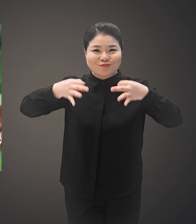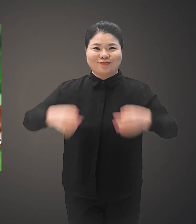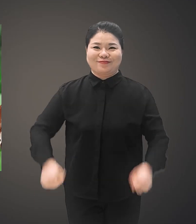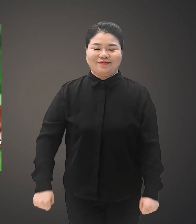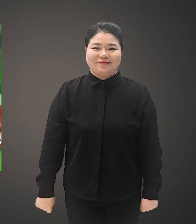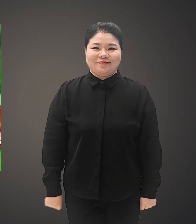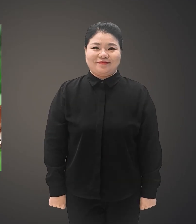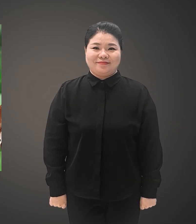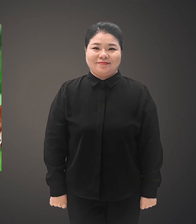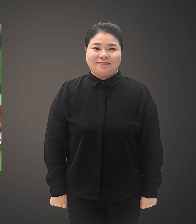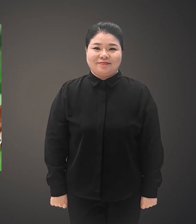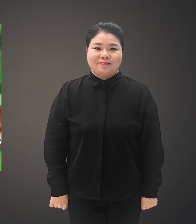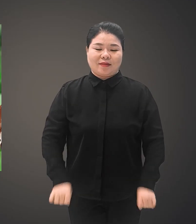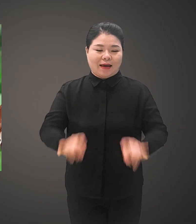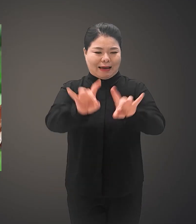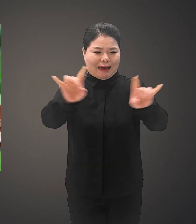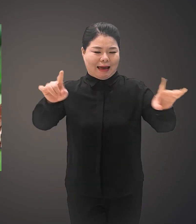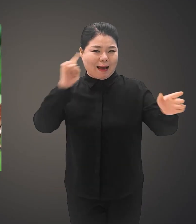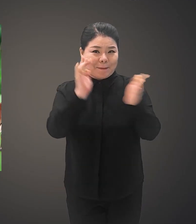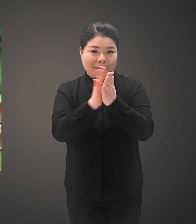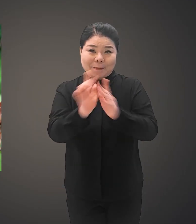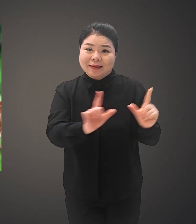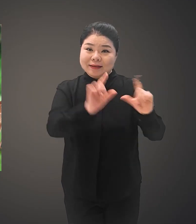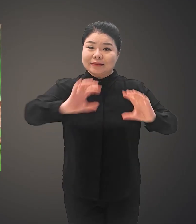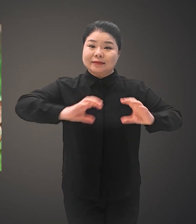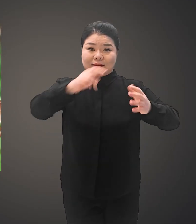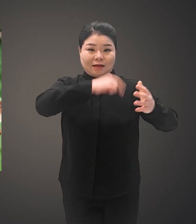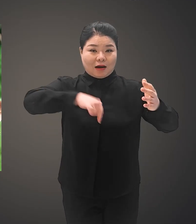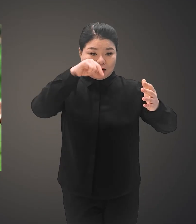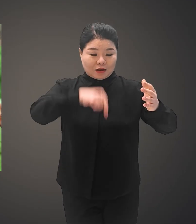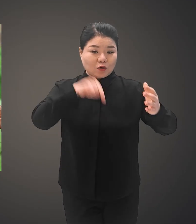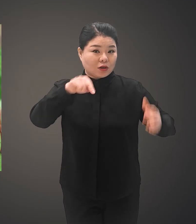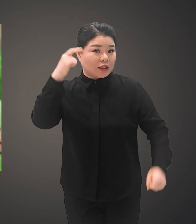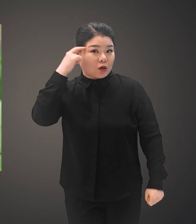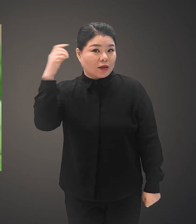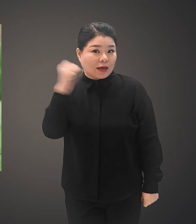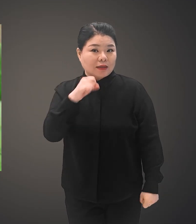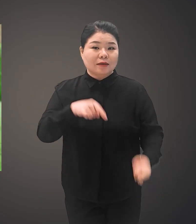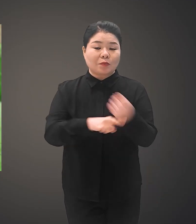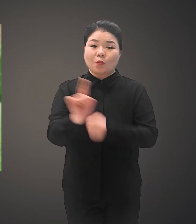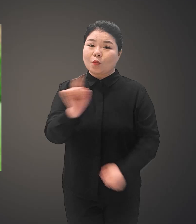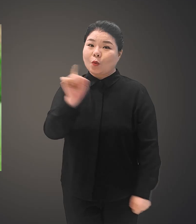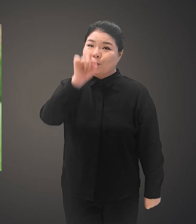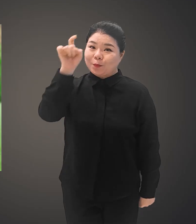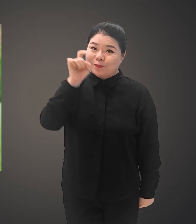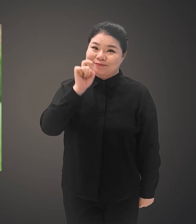뜻합니다. 각자도생의 세상 속에서 농명정신이 갖는 의미는 무엇일까요?